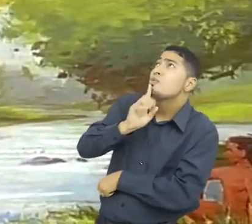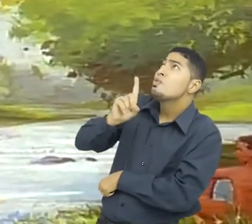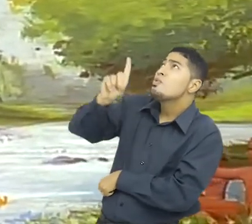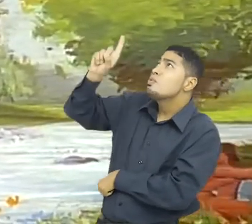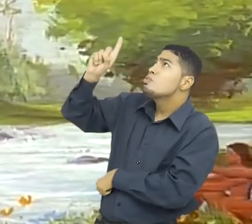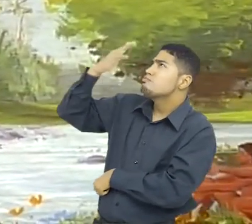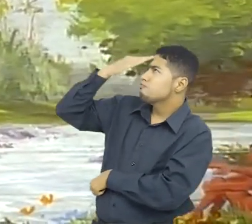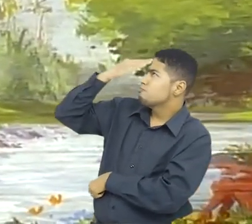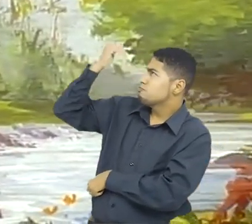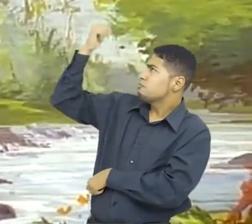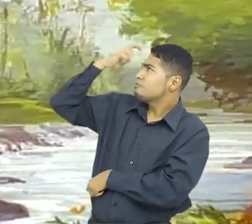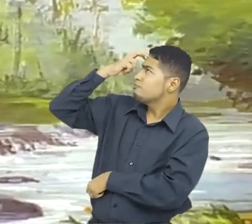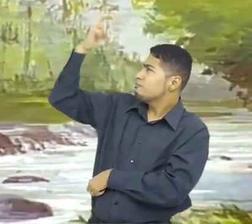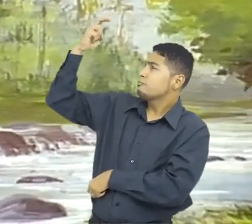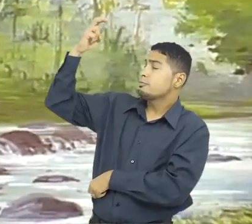Deus e respeitar a autoridade dele.